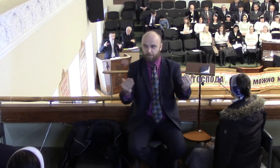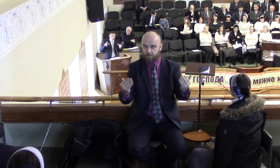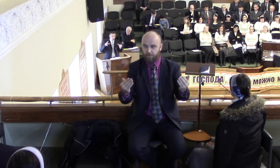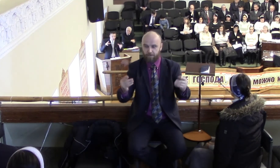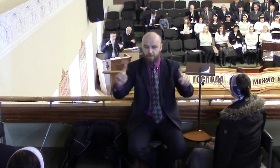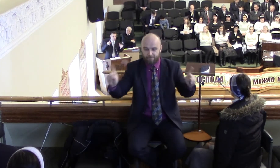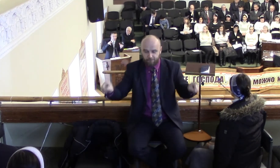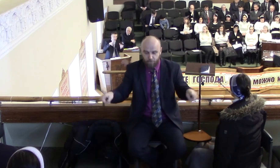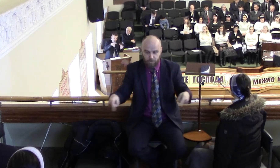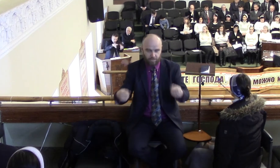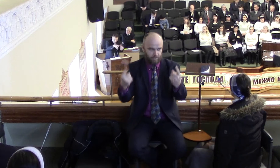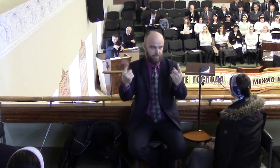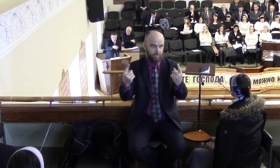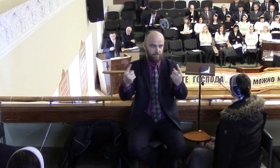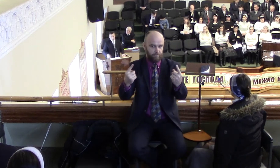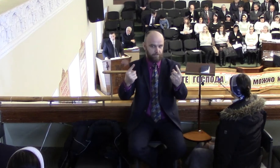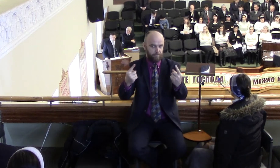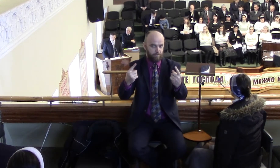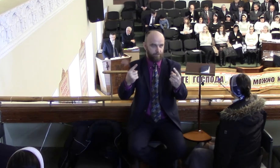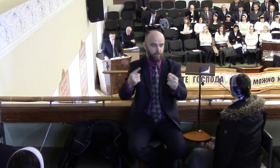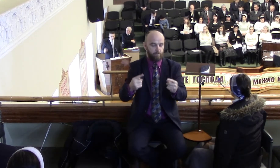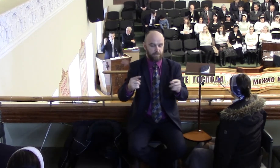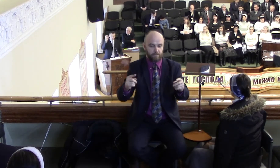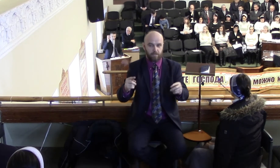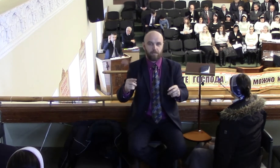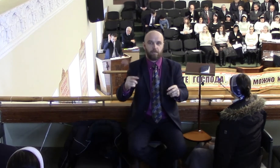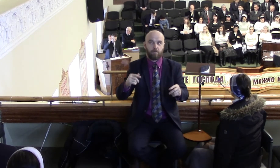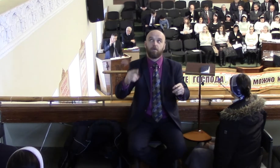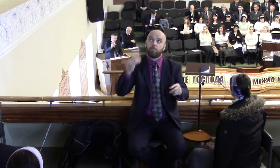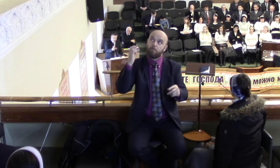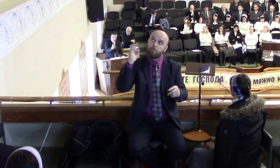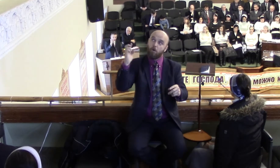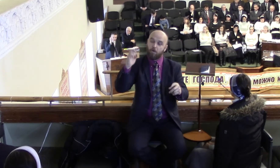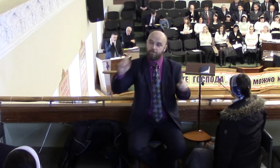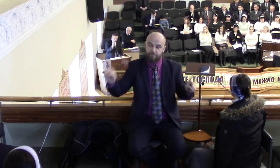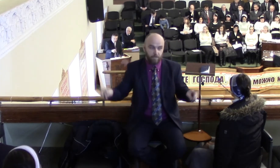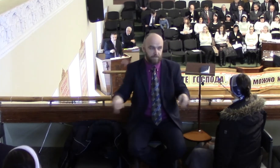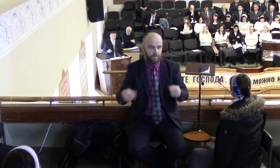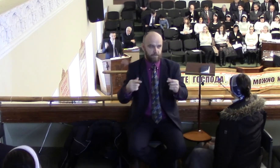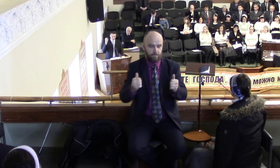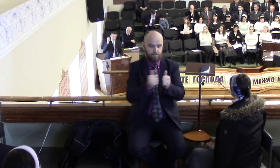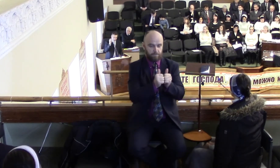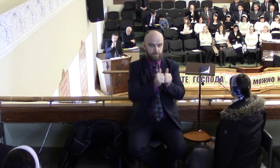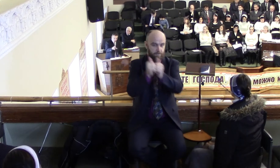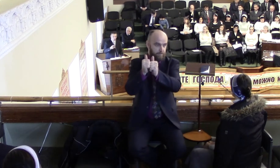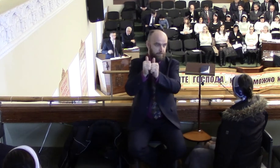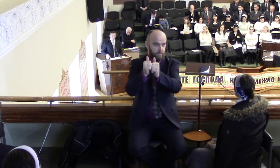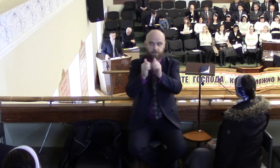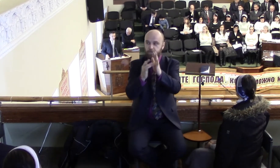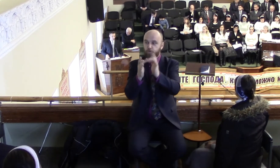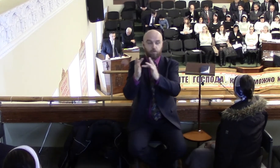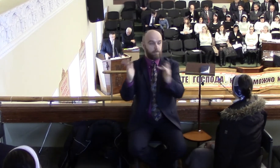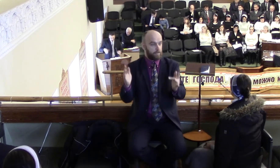были совоскрешены со Христом». Бог воскресил нас с Ним, со